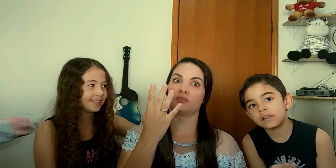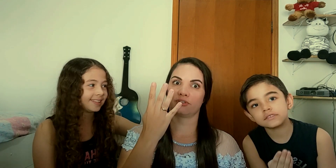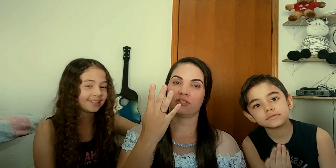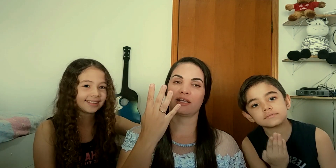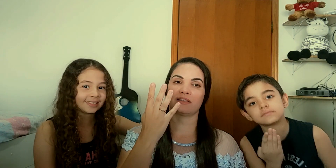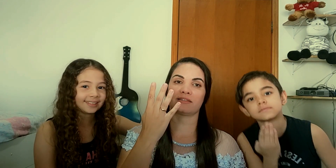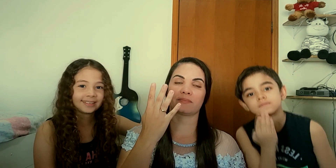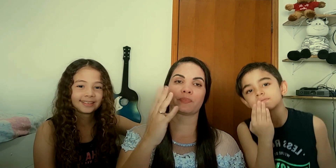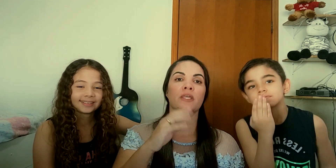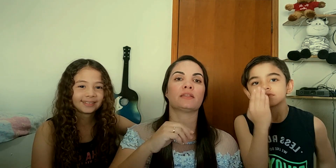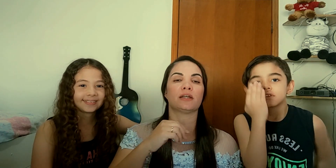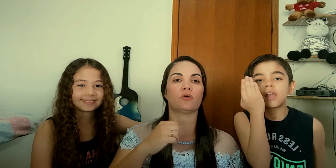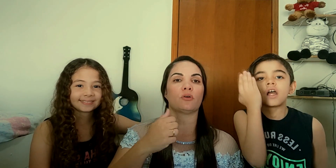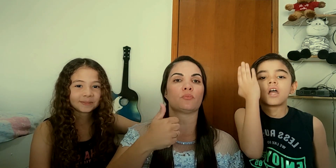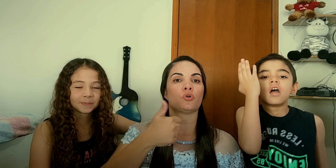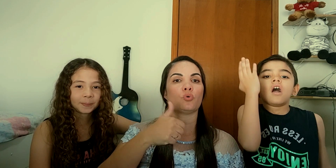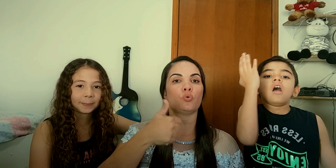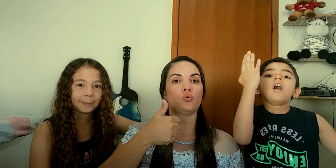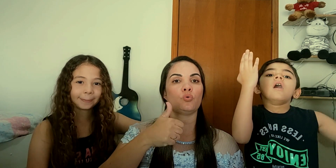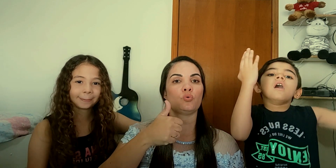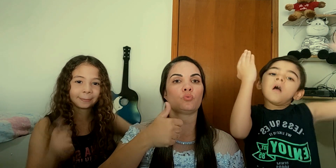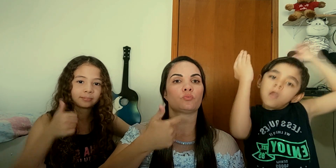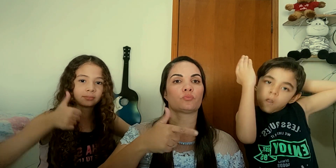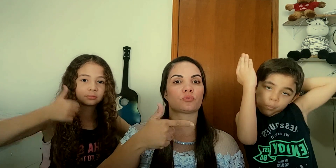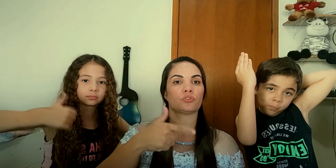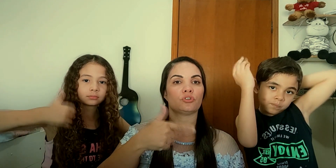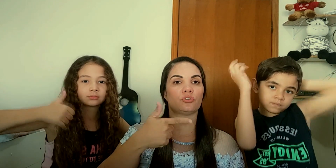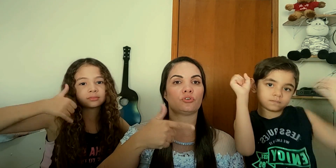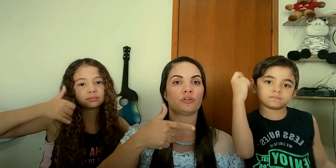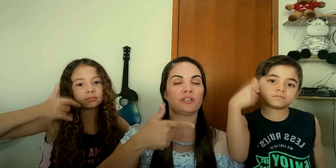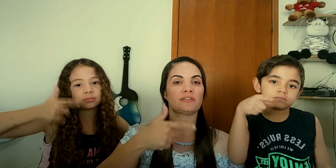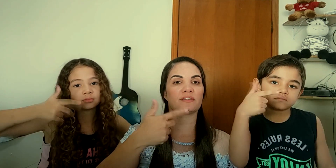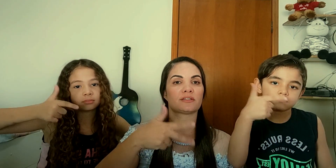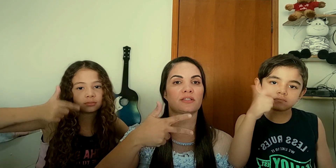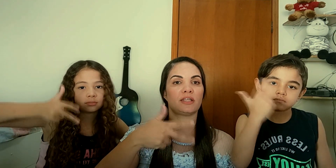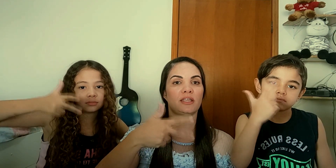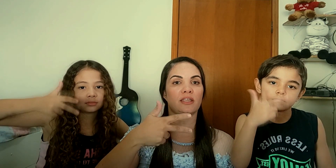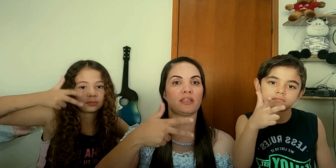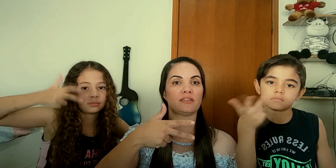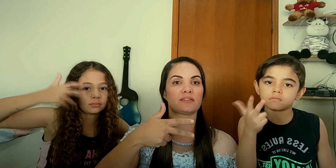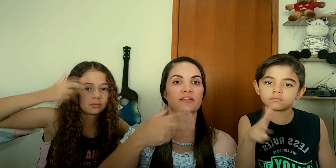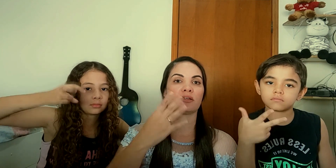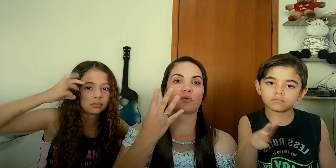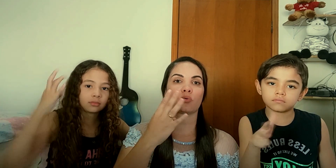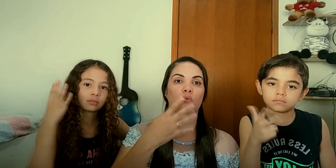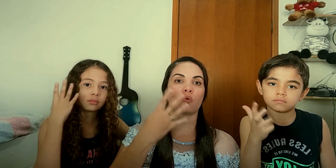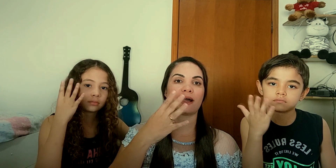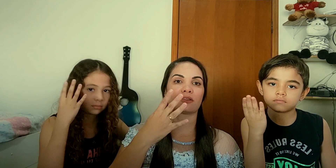Orginais. Então, ó. Um. Dois. Três. Quatro.